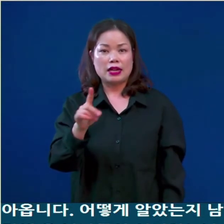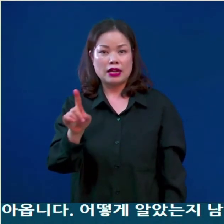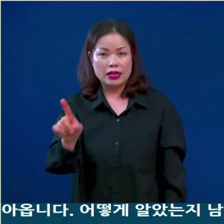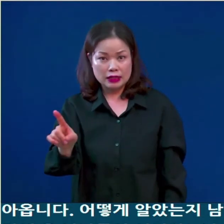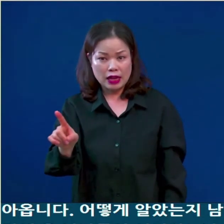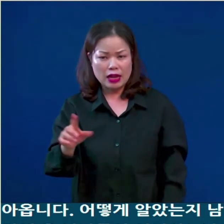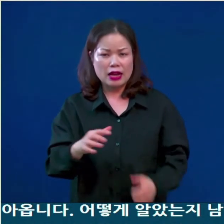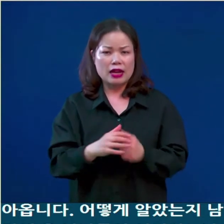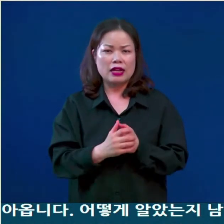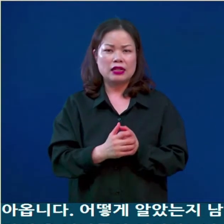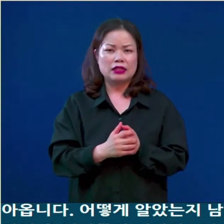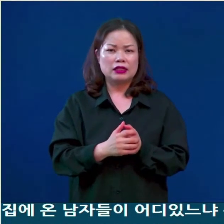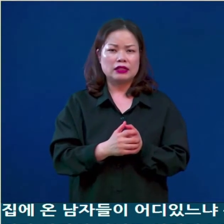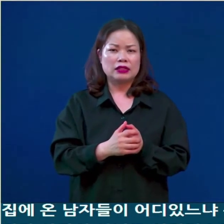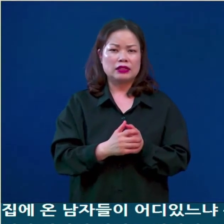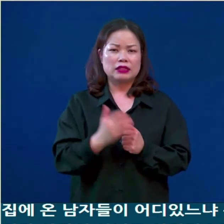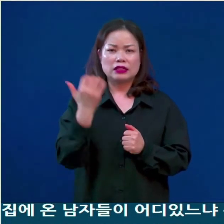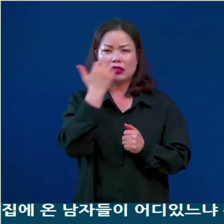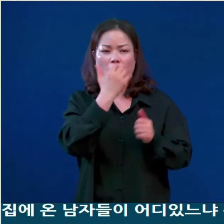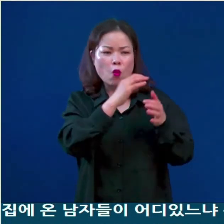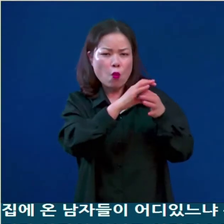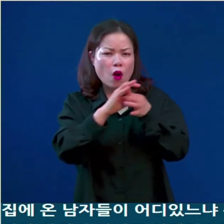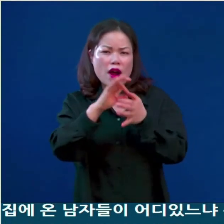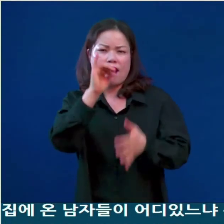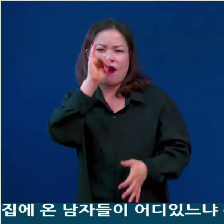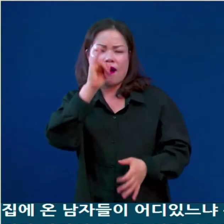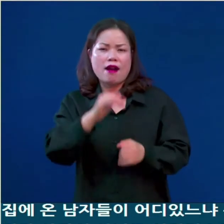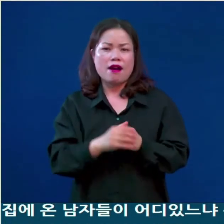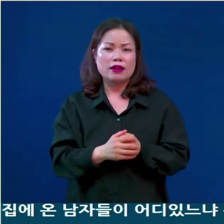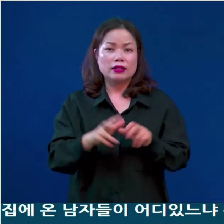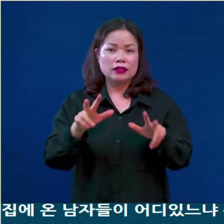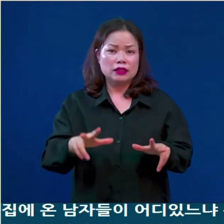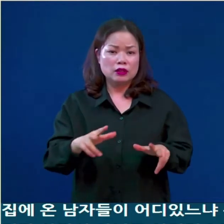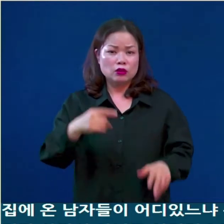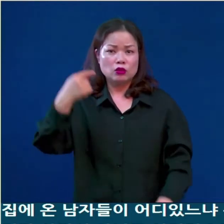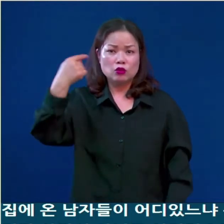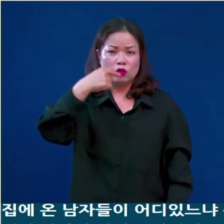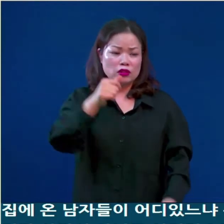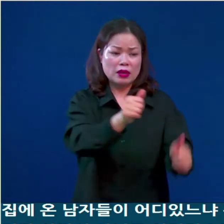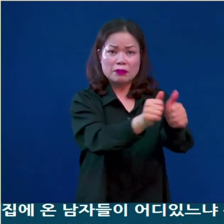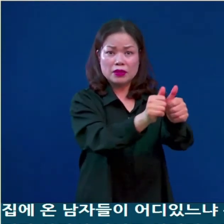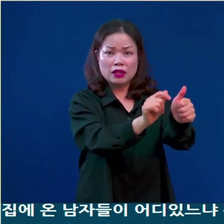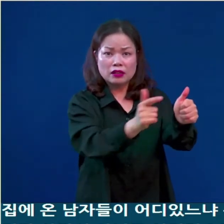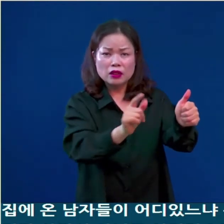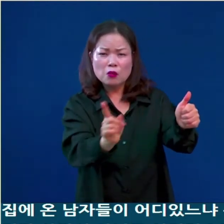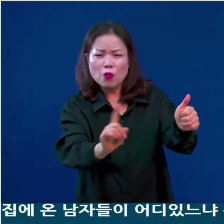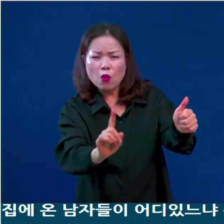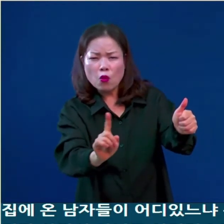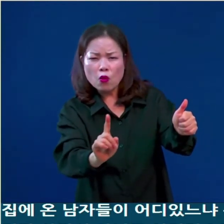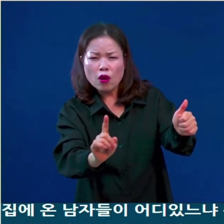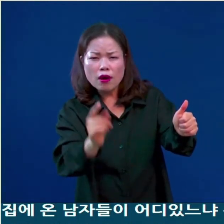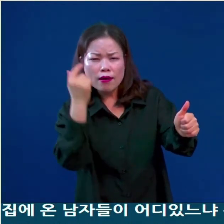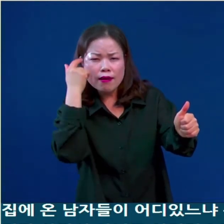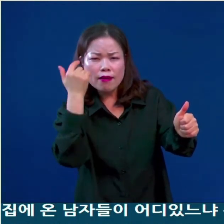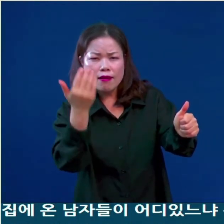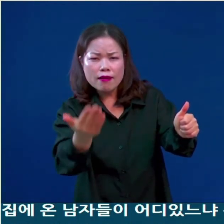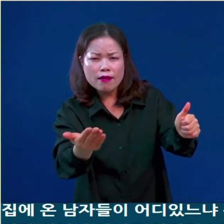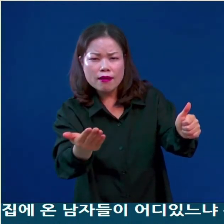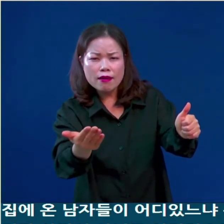성관계를 맺다라는 의미도 있습니다. 그러니까 지금 소돔성 남자들이 뭘 하겠다라는